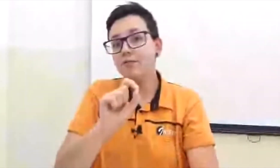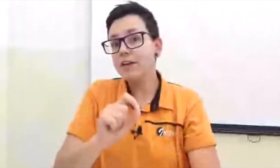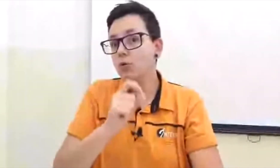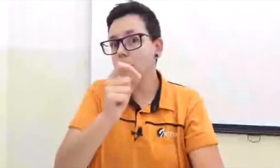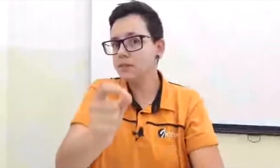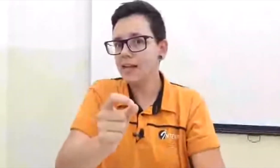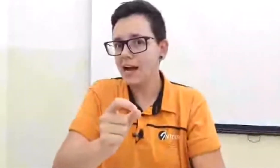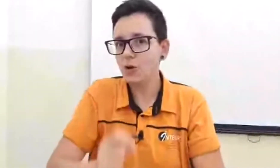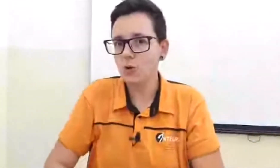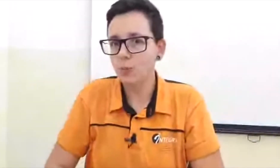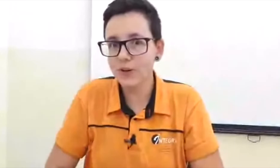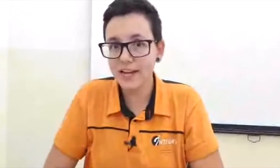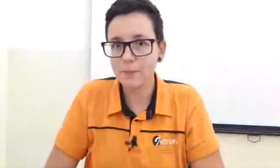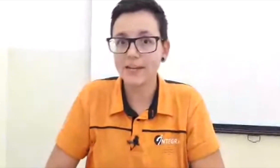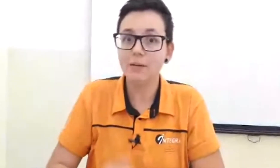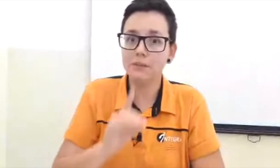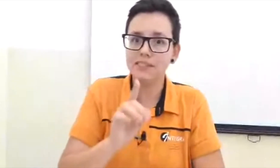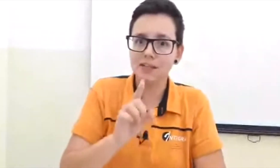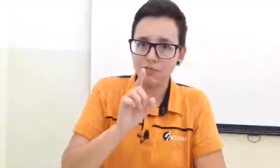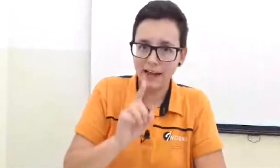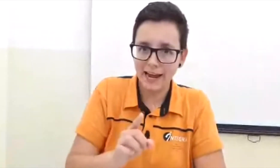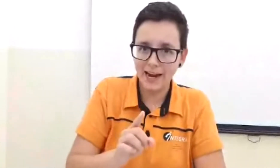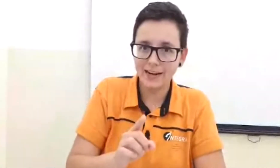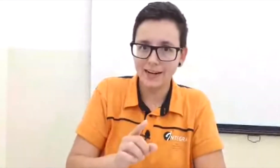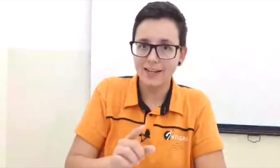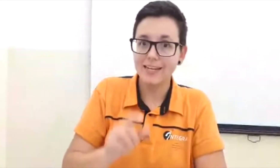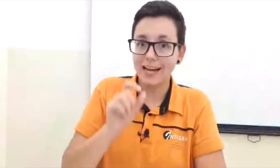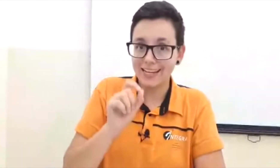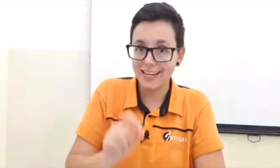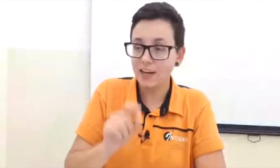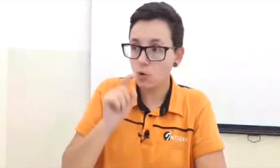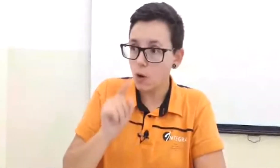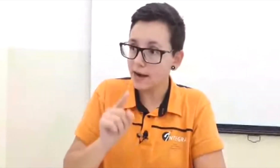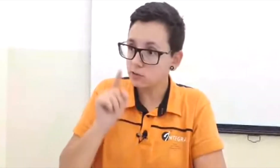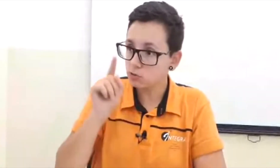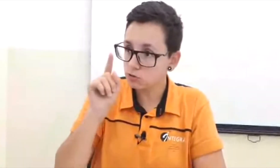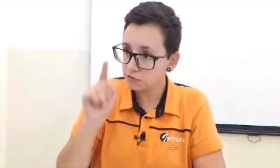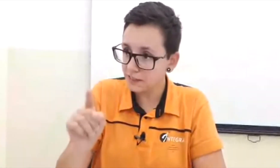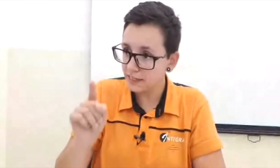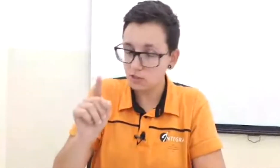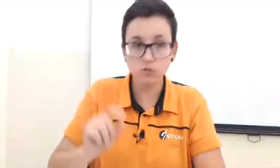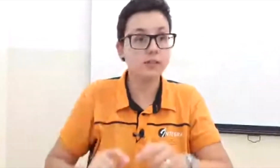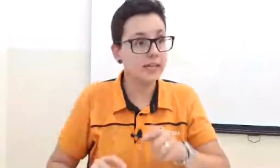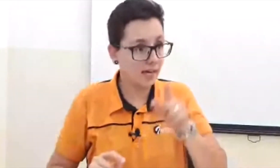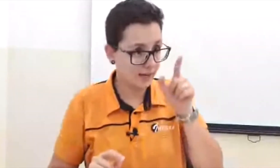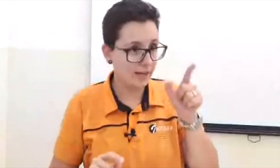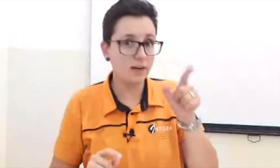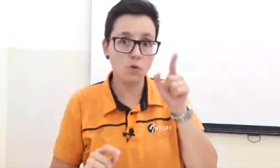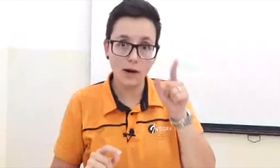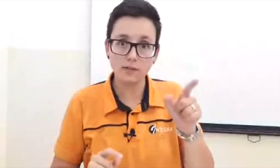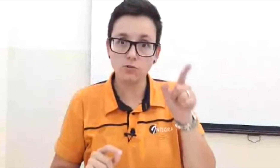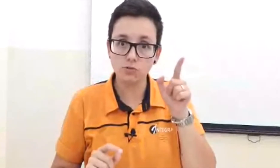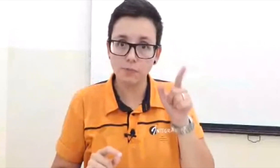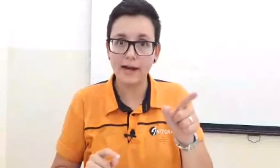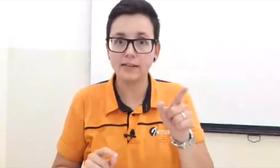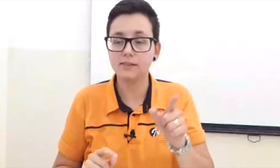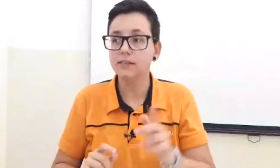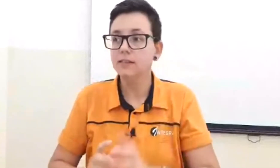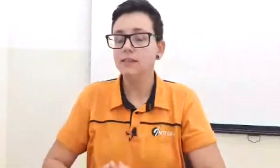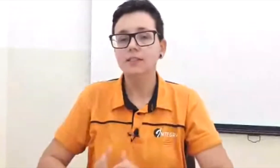vem um obstáculo. Por quê? Porque ele precisa falar que aquele é o quarto dos filhos e aquele é o quarto dos pais.